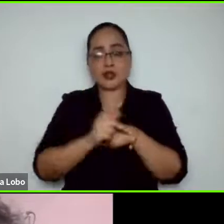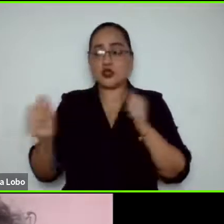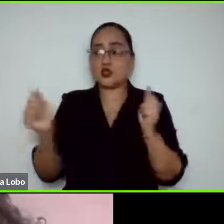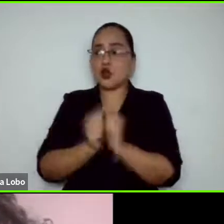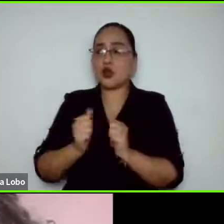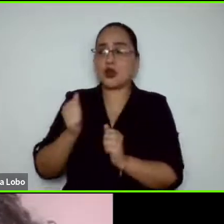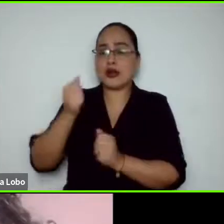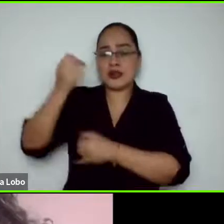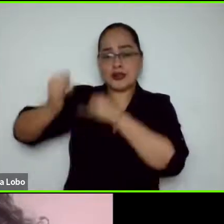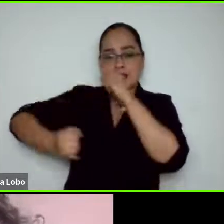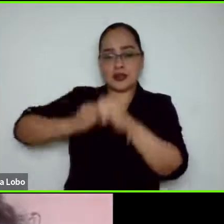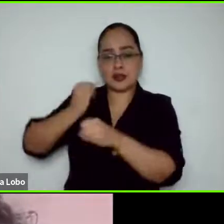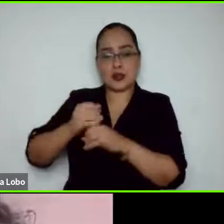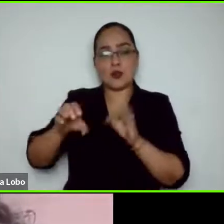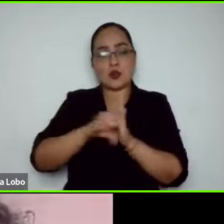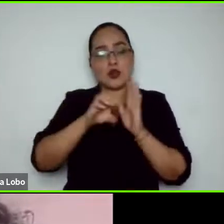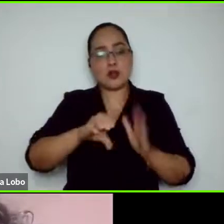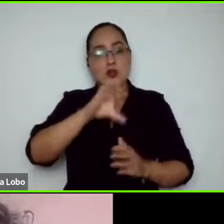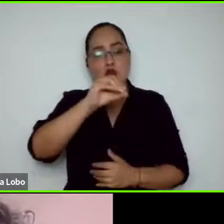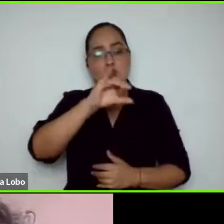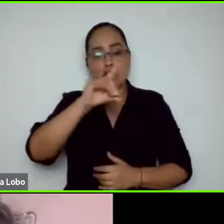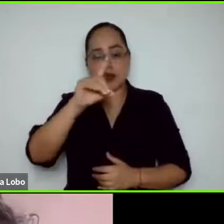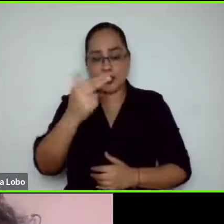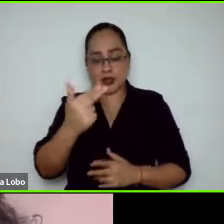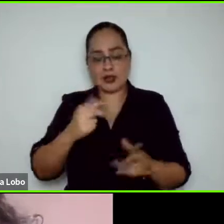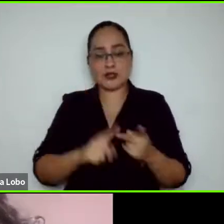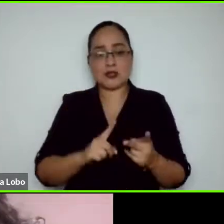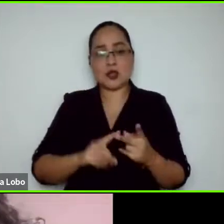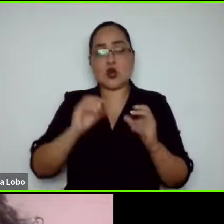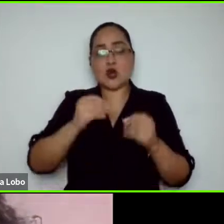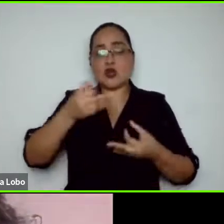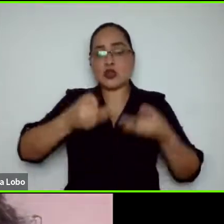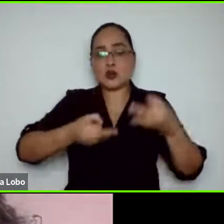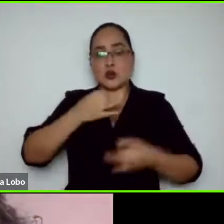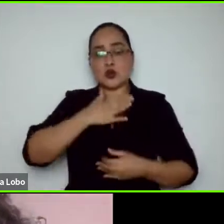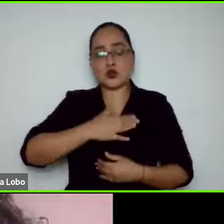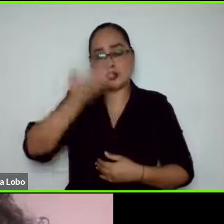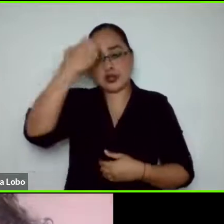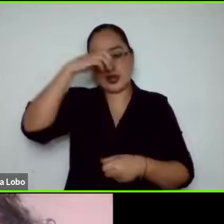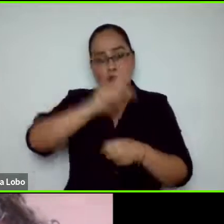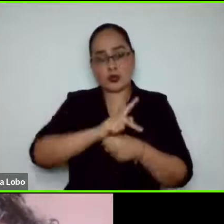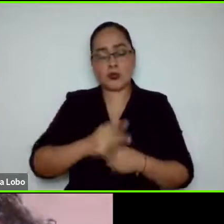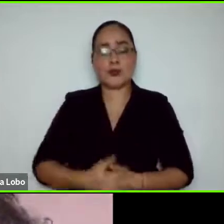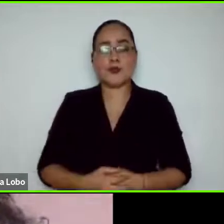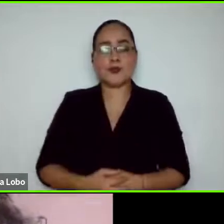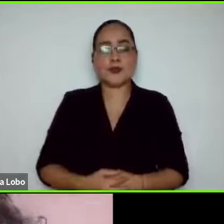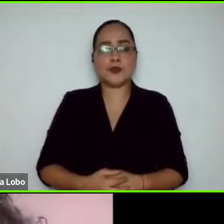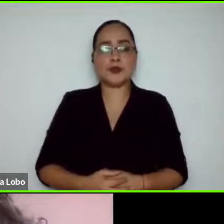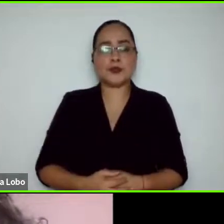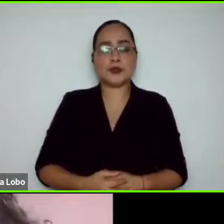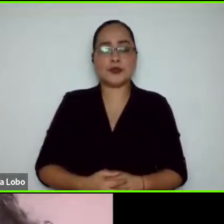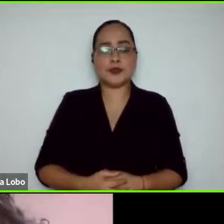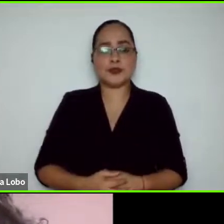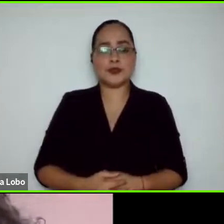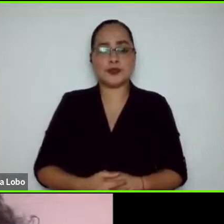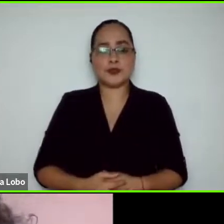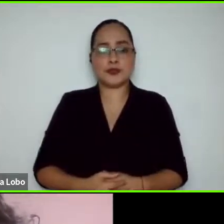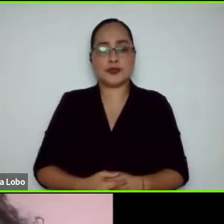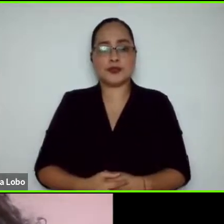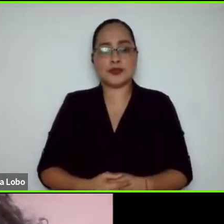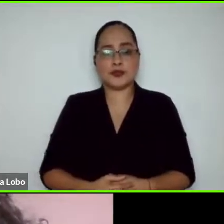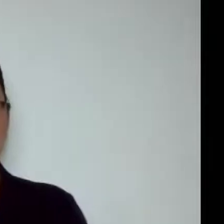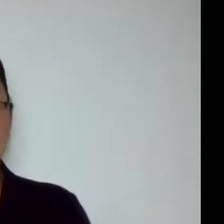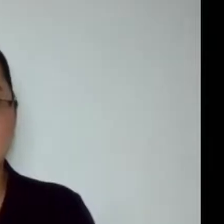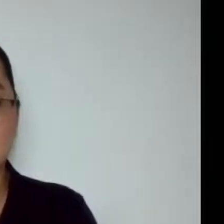como la Corte Interamericana de Derechos Humanos o el Tribunal de Justicia de la Unión Europea, ¿no? Esto ya se dio, por ejemplo, en la región podríamos